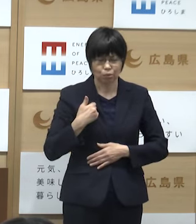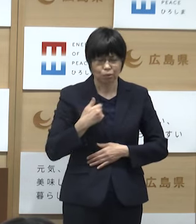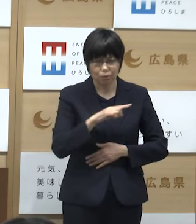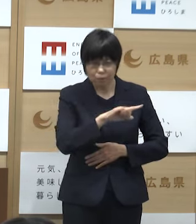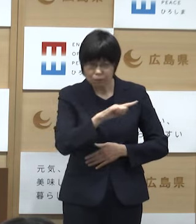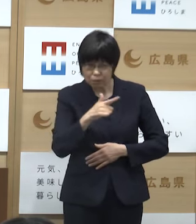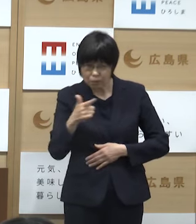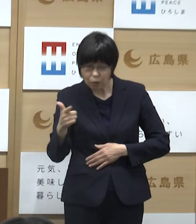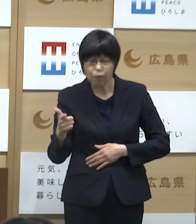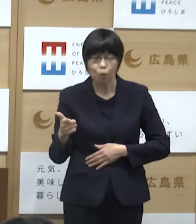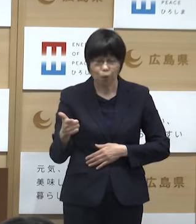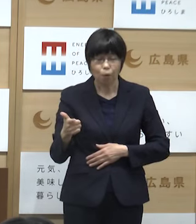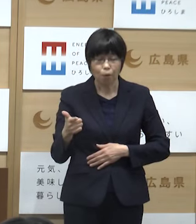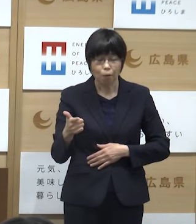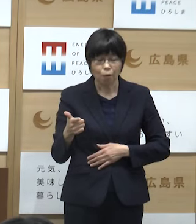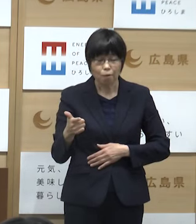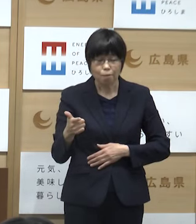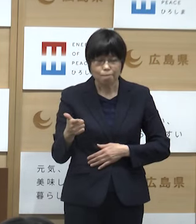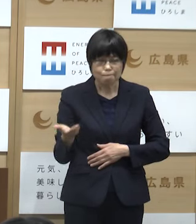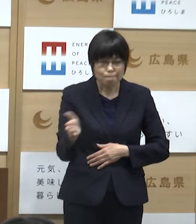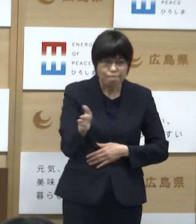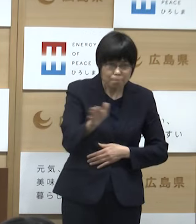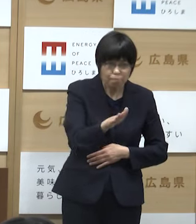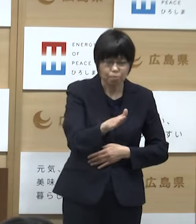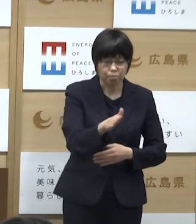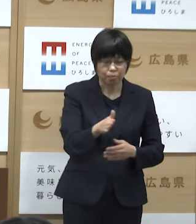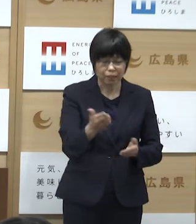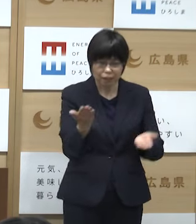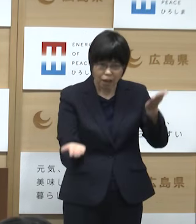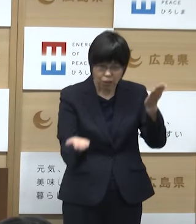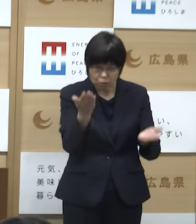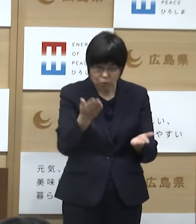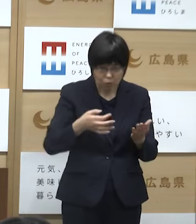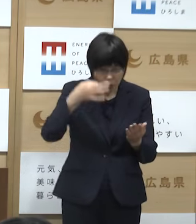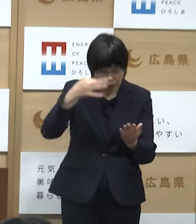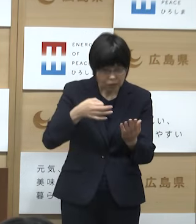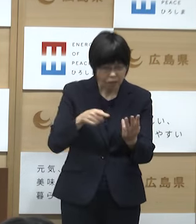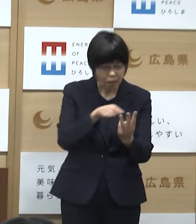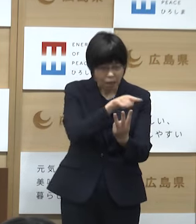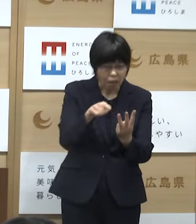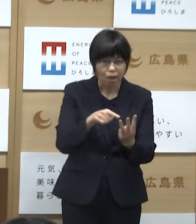ね、比較評価した上で、もう移ったわけ、